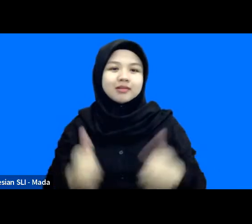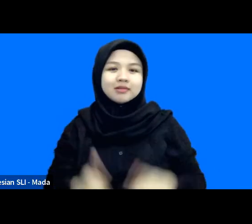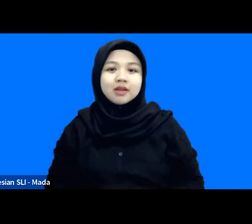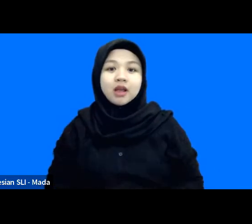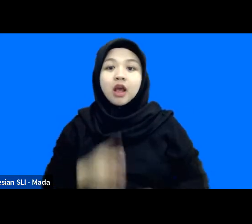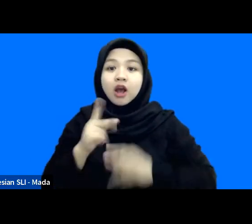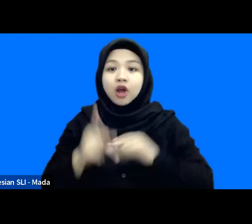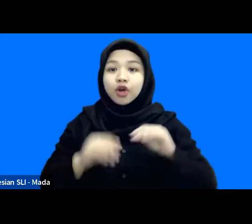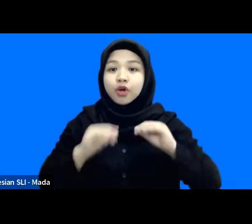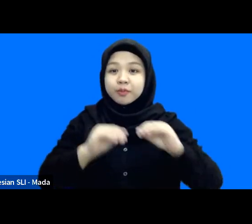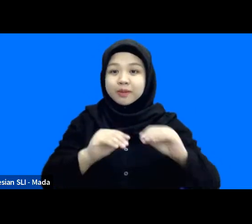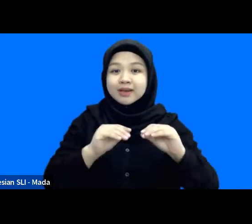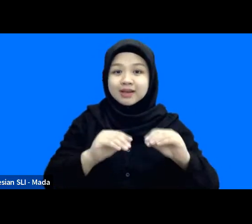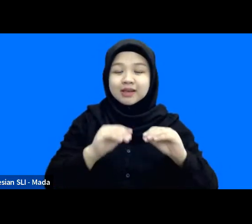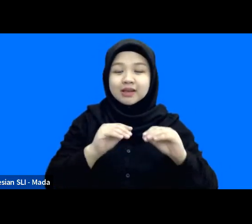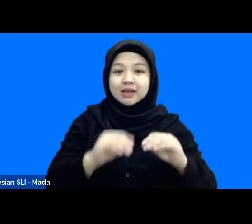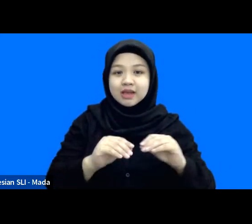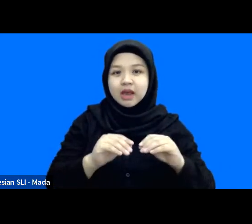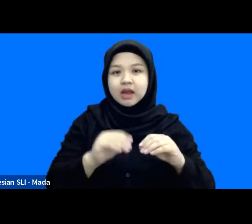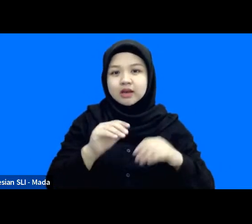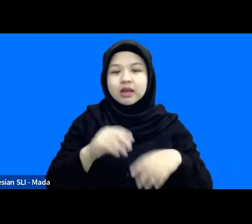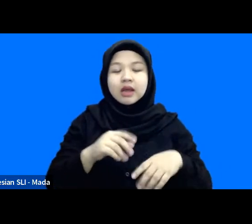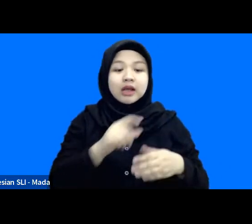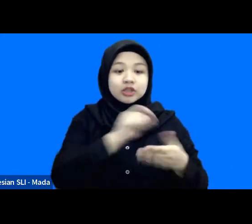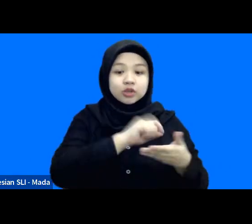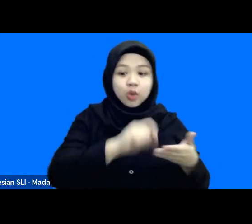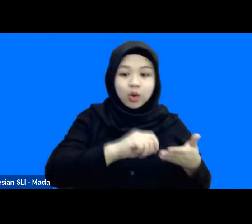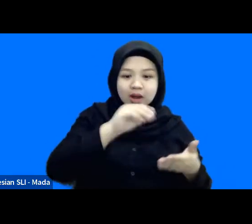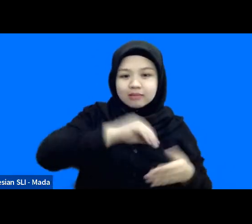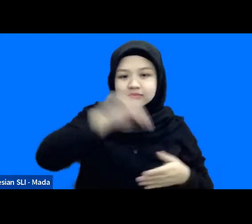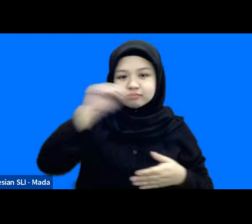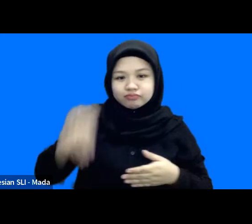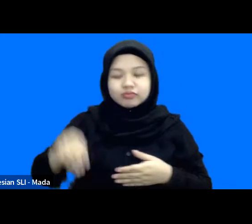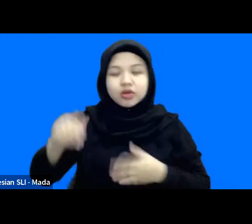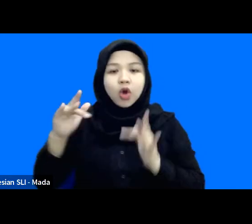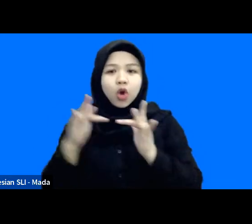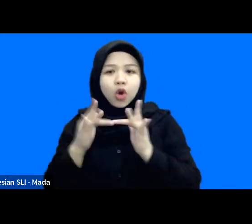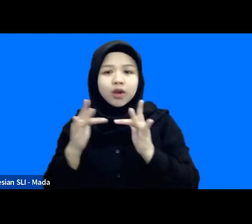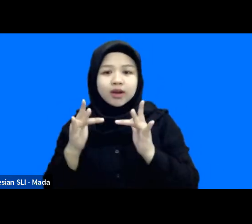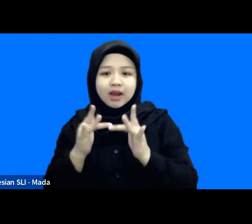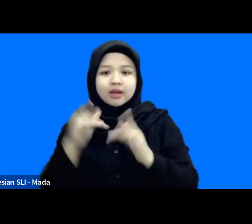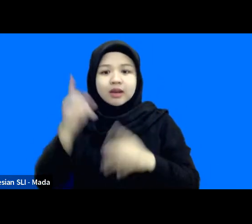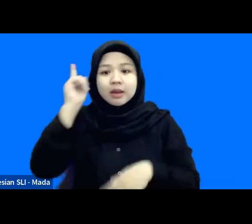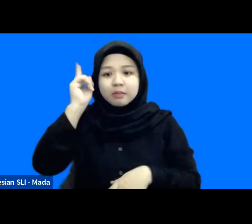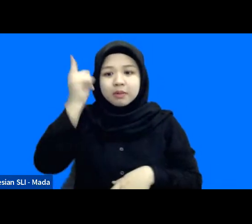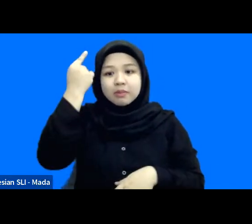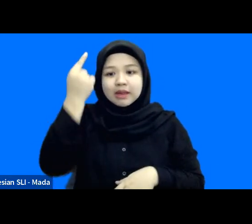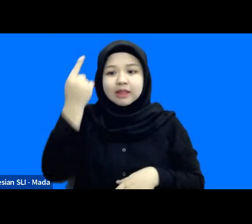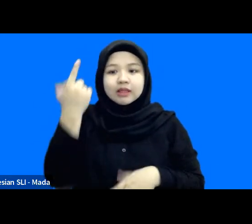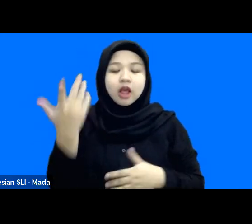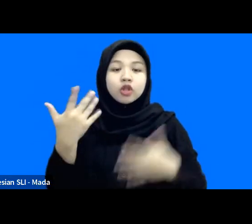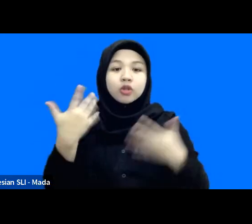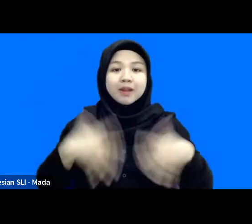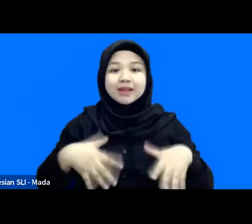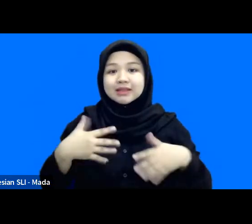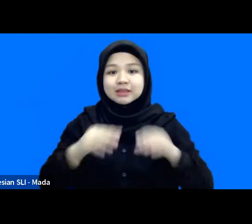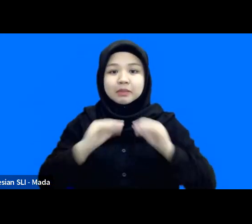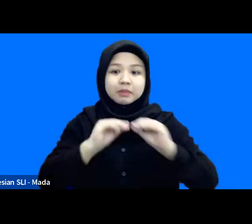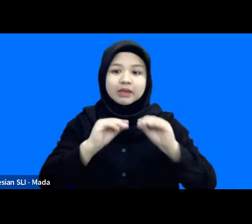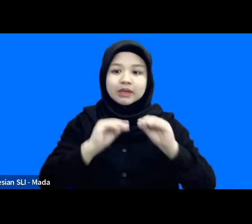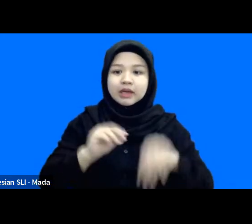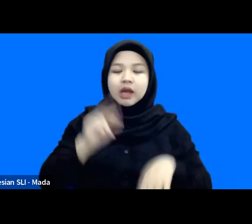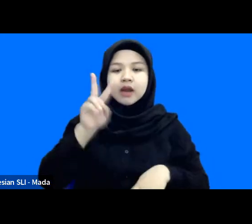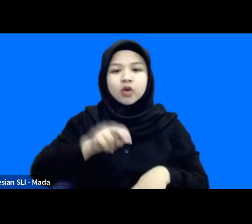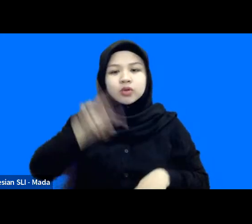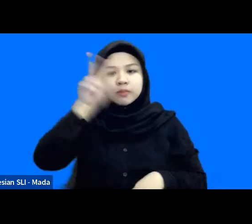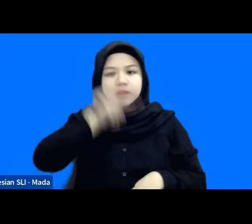pendidikan berpindah menuju dari sekolah menuju pembelajaran online, pemerintah dan praktisi pendidikan harus memantau